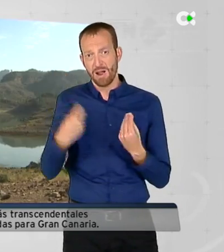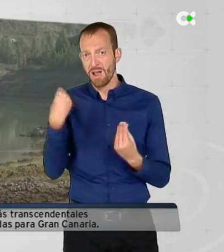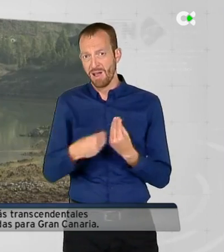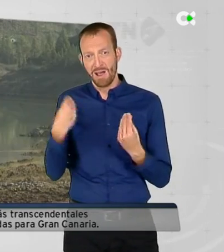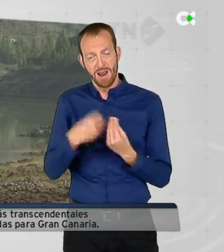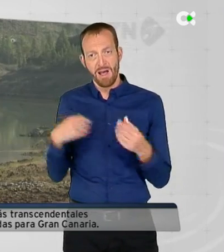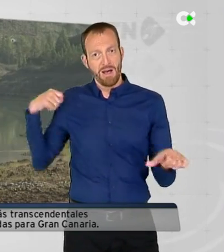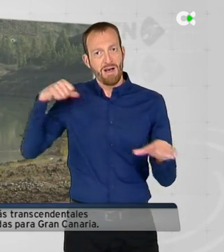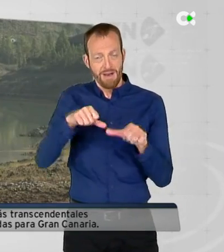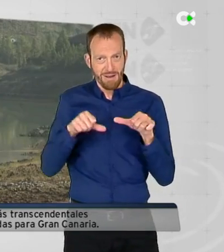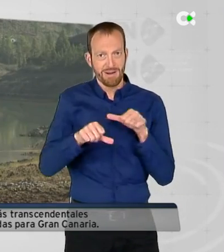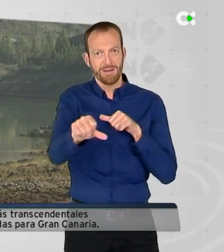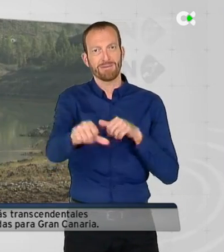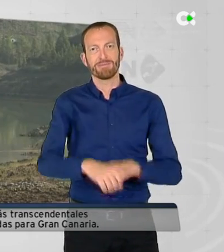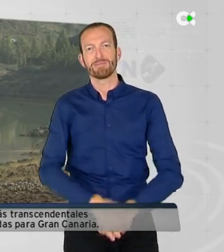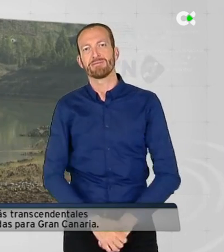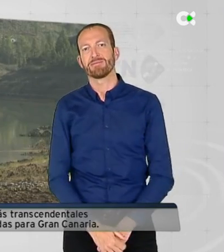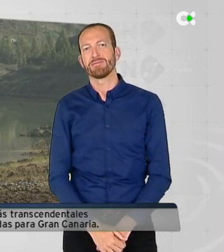últimas décadas para Gran Canaria.